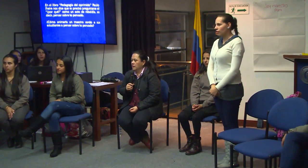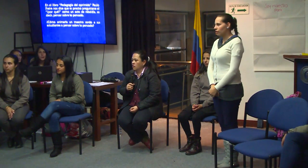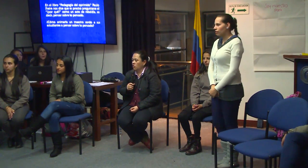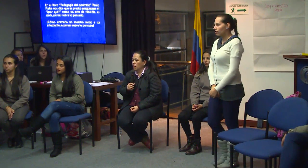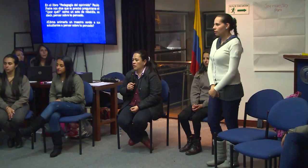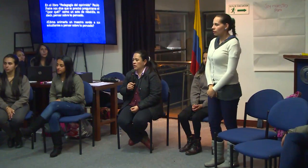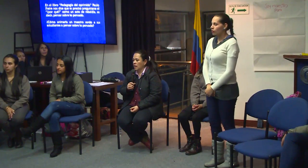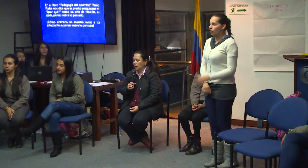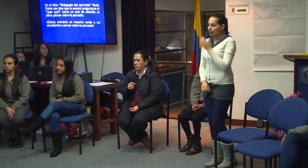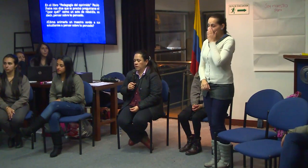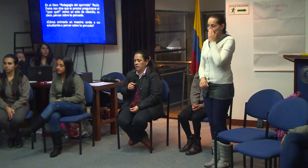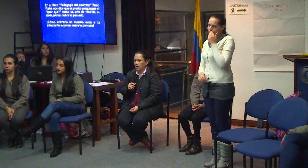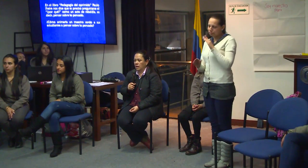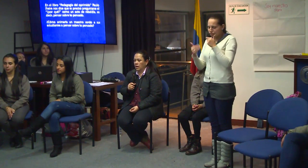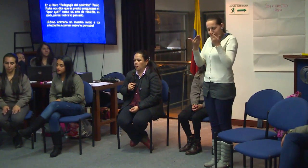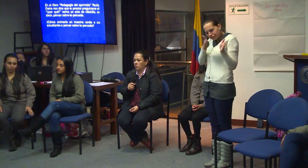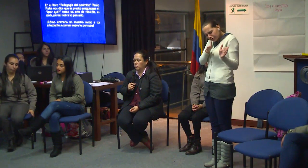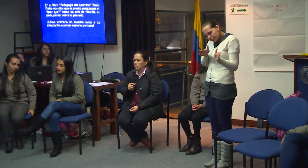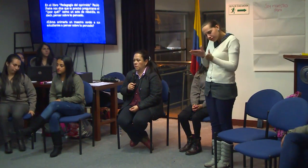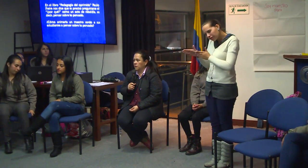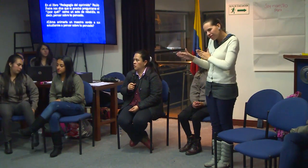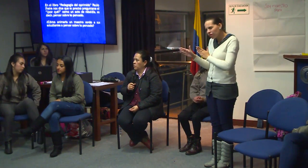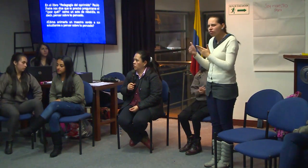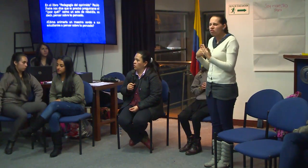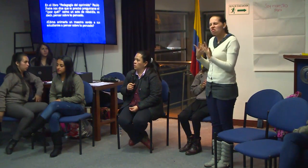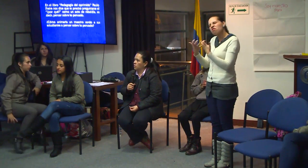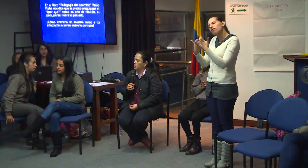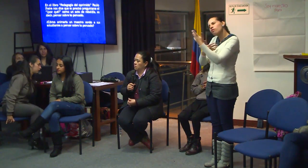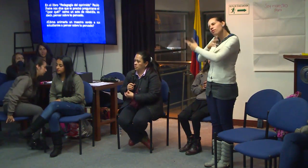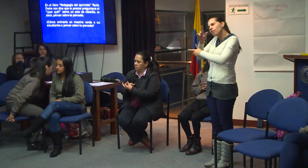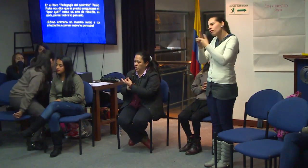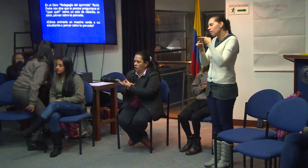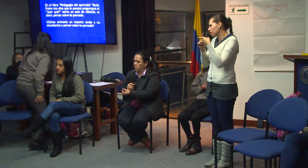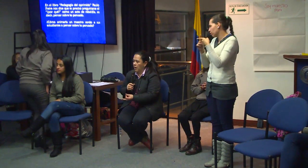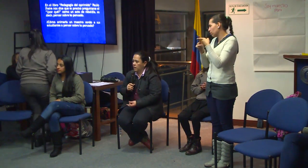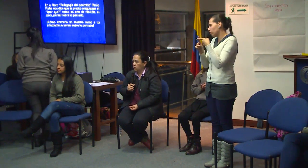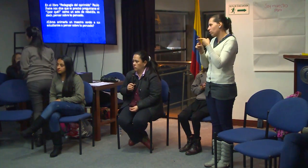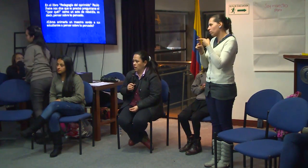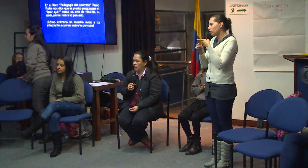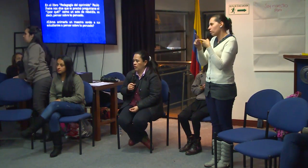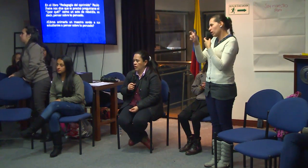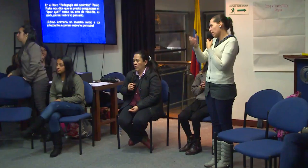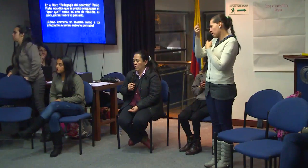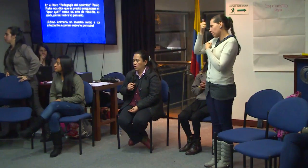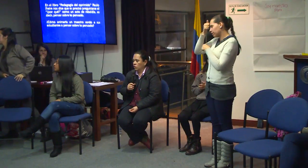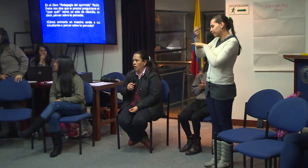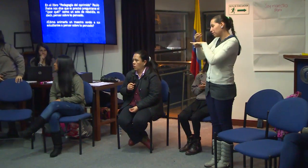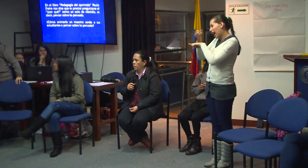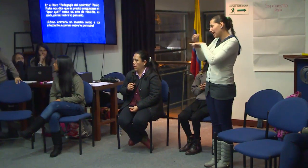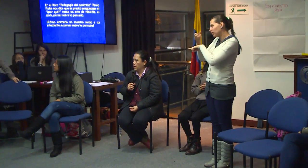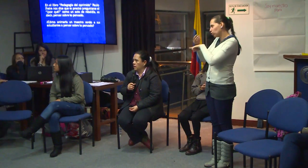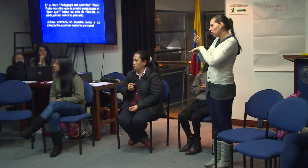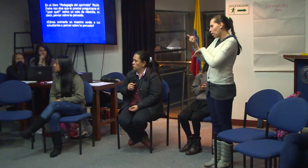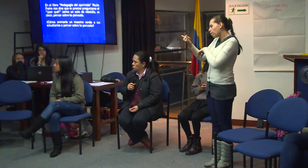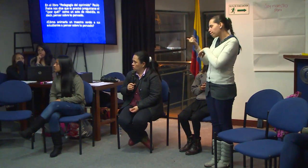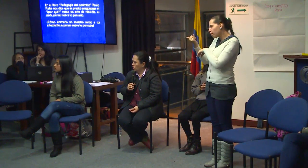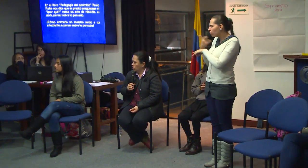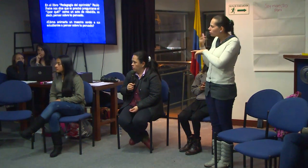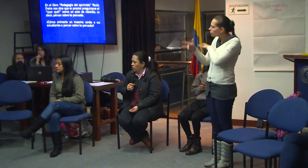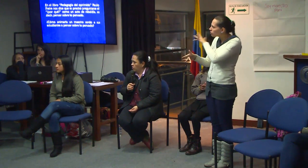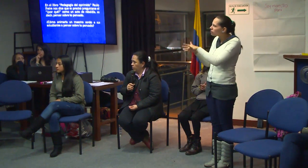Y en ese orden de ideas, pues queremos en principio que los maestros que nos acompañan